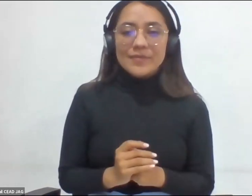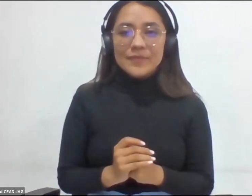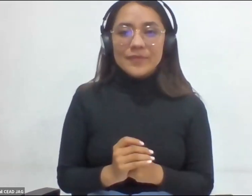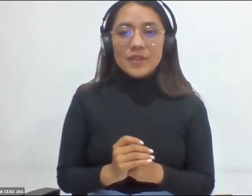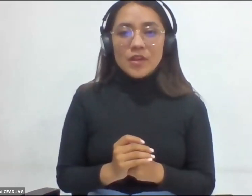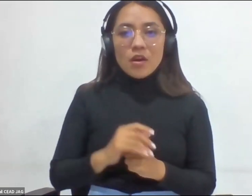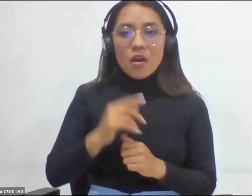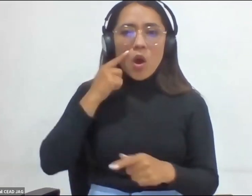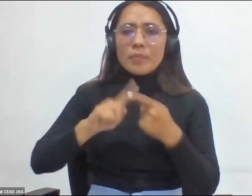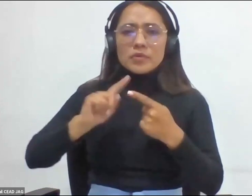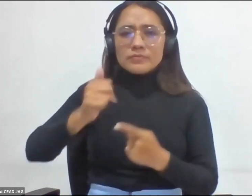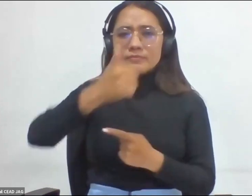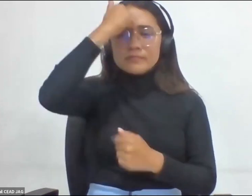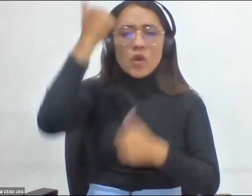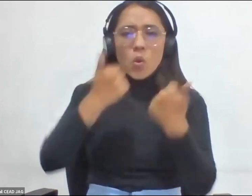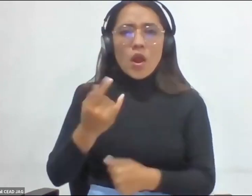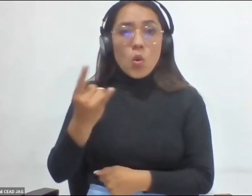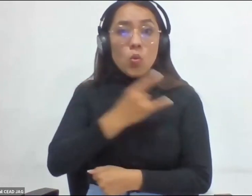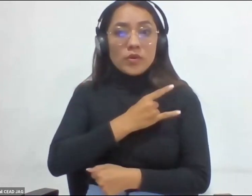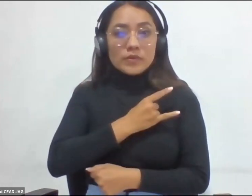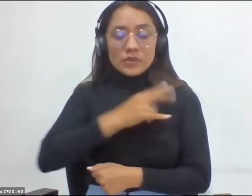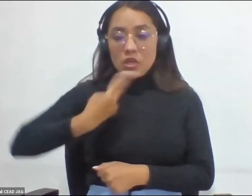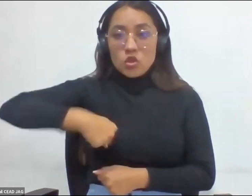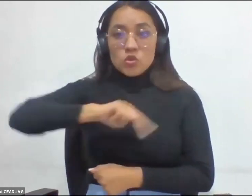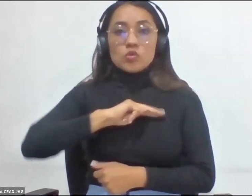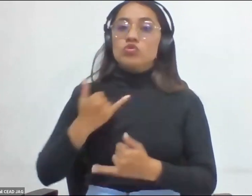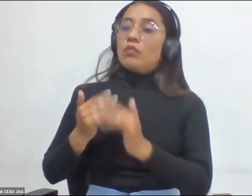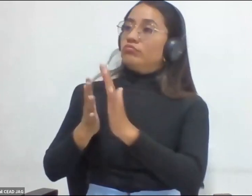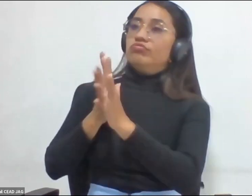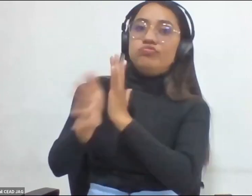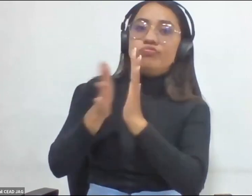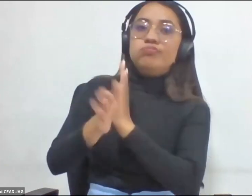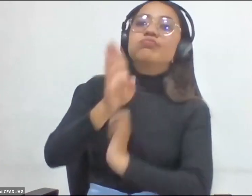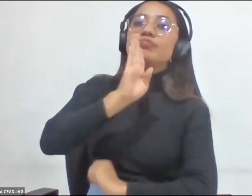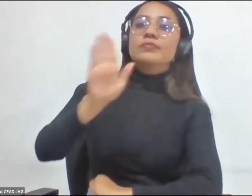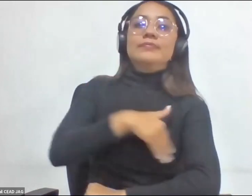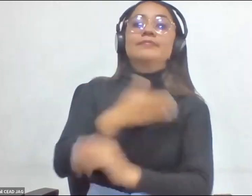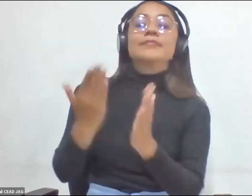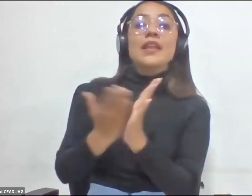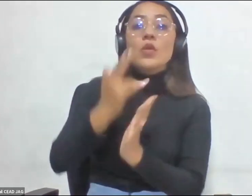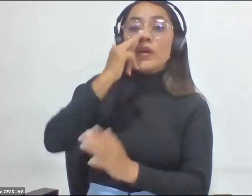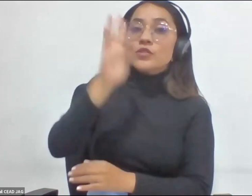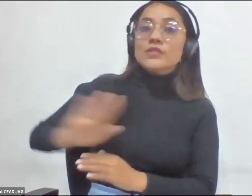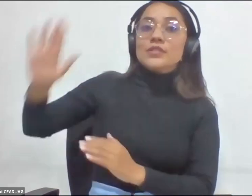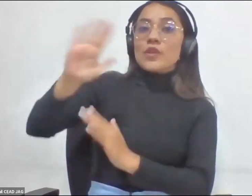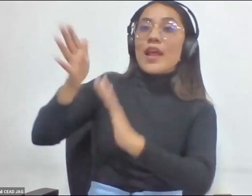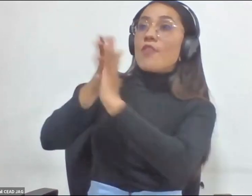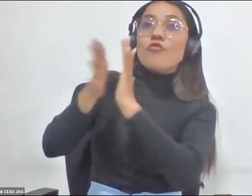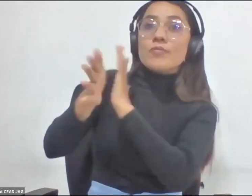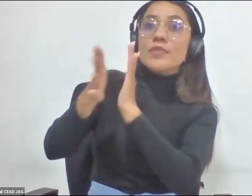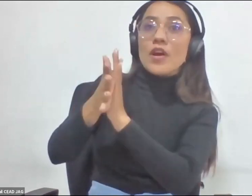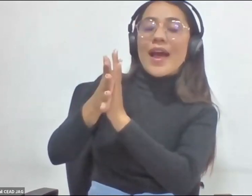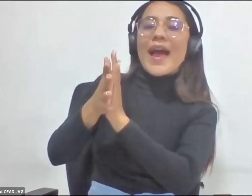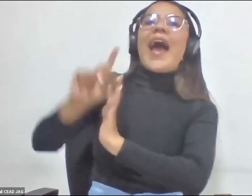como universidad reportemos la información al Ministerio de Educación nacional sea una información